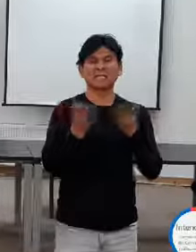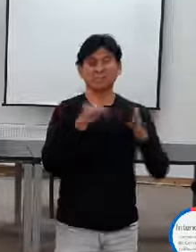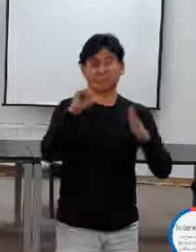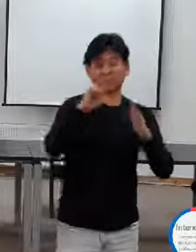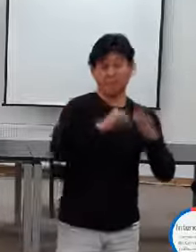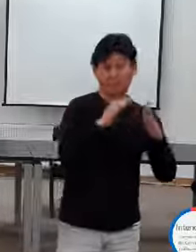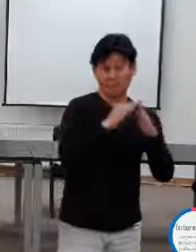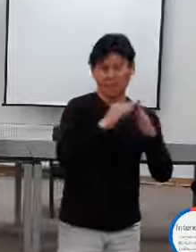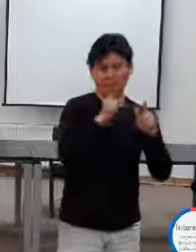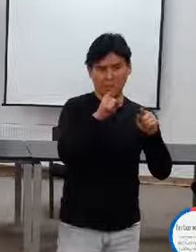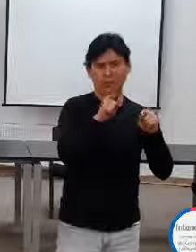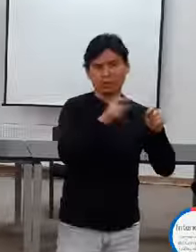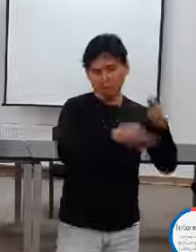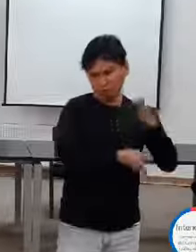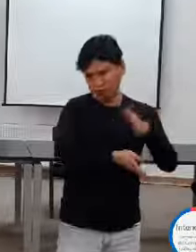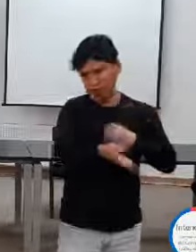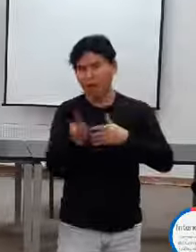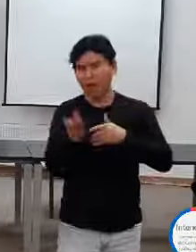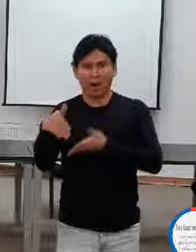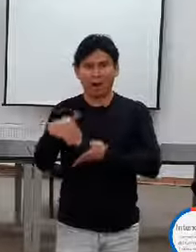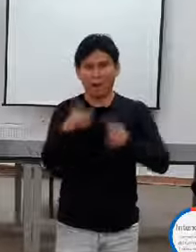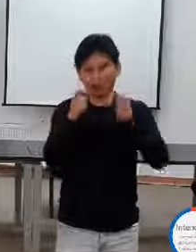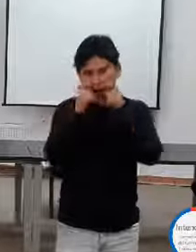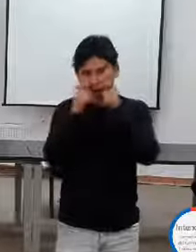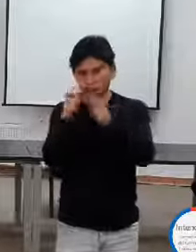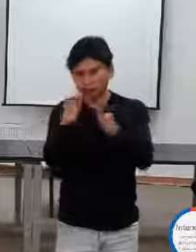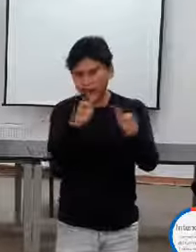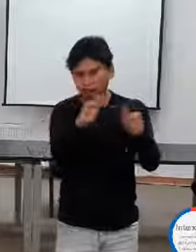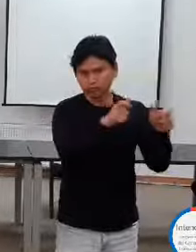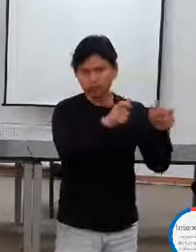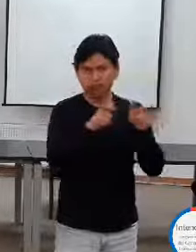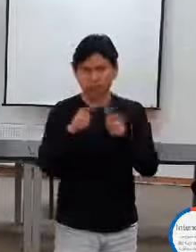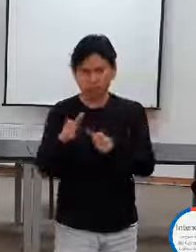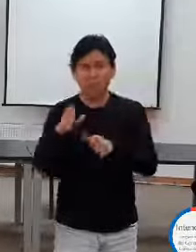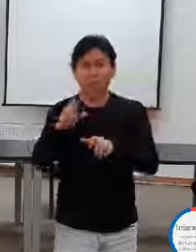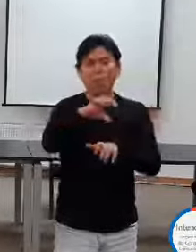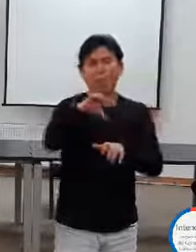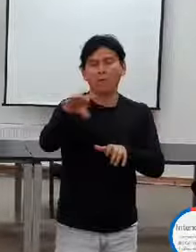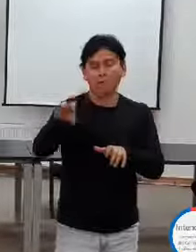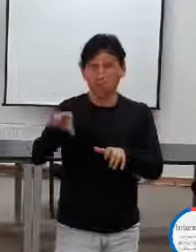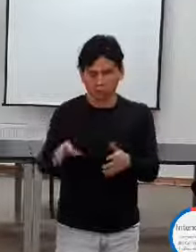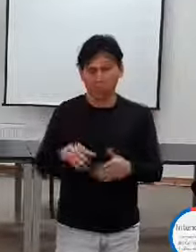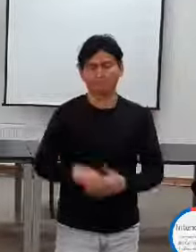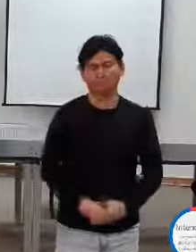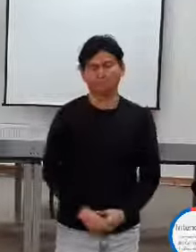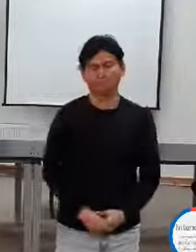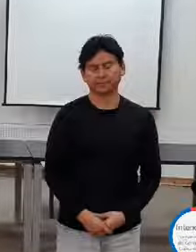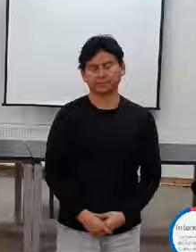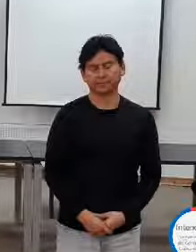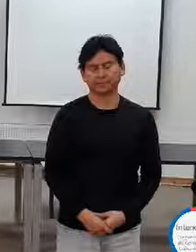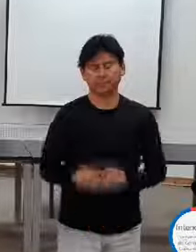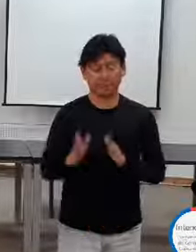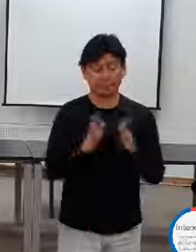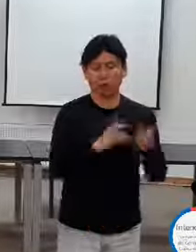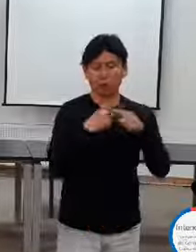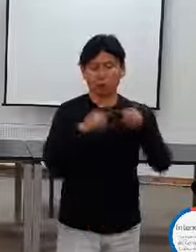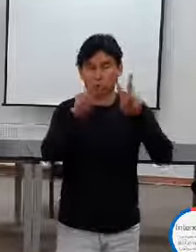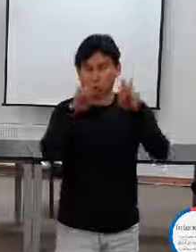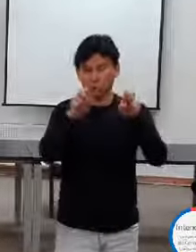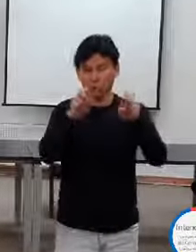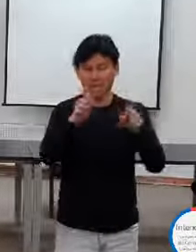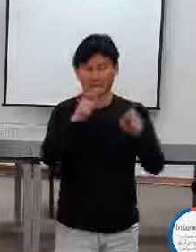toque de queda donde tenemos que garantizar el hecho de que la población no salga a la vía pública. Respecto a la situación